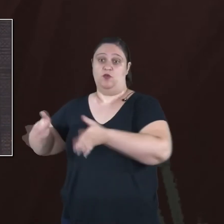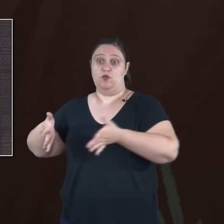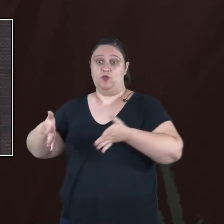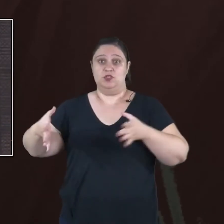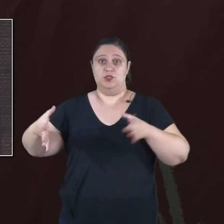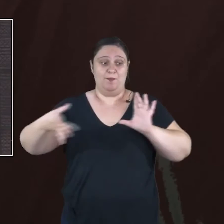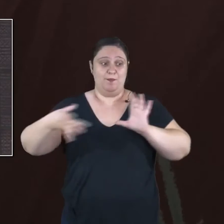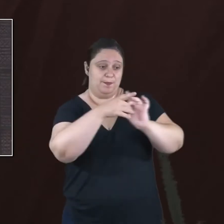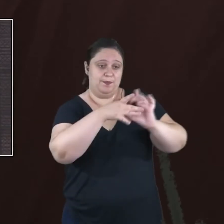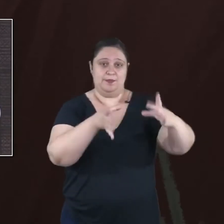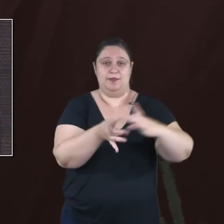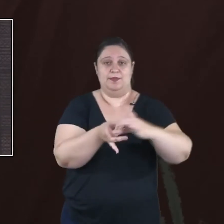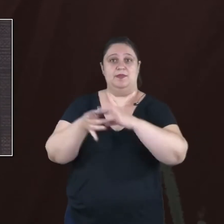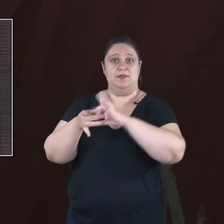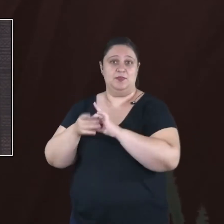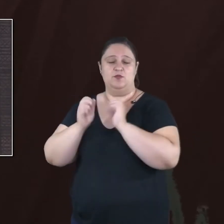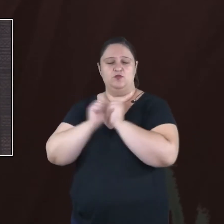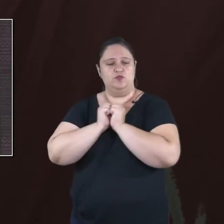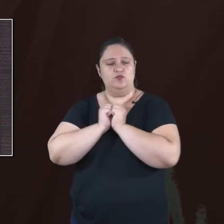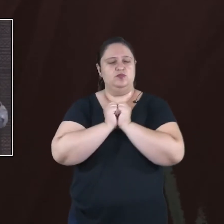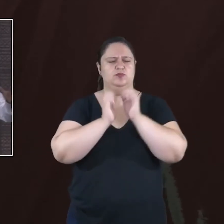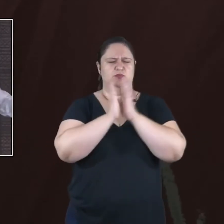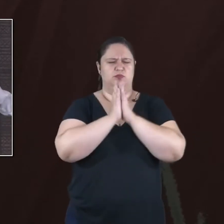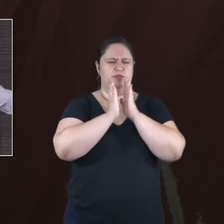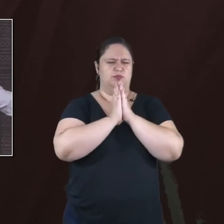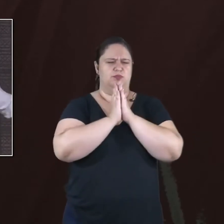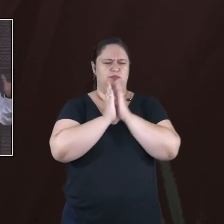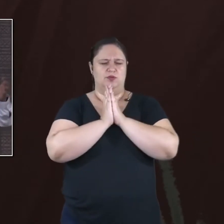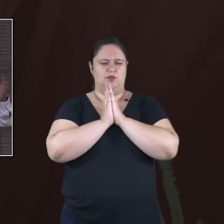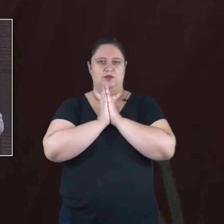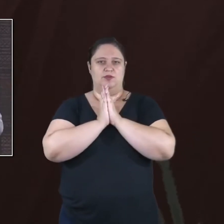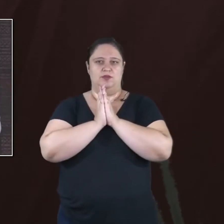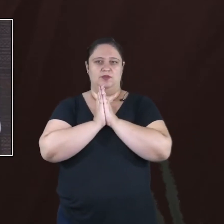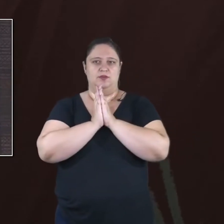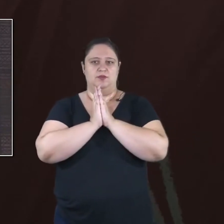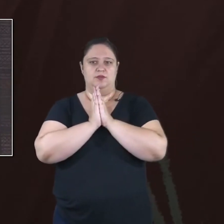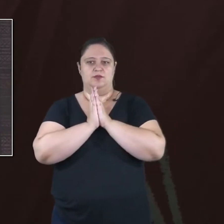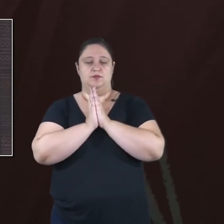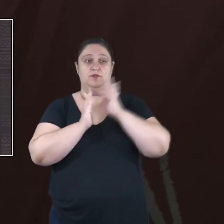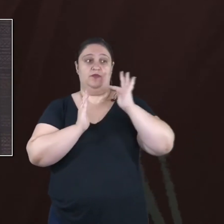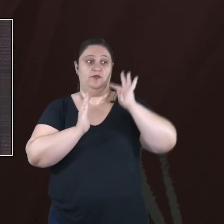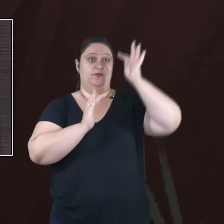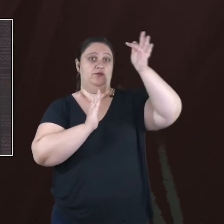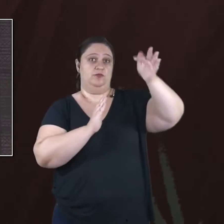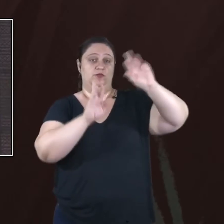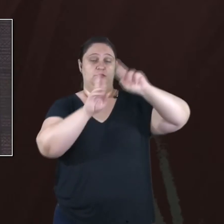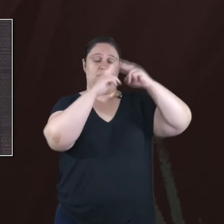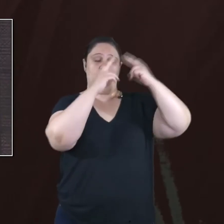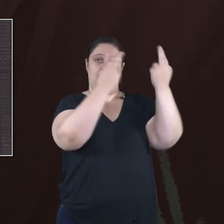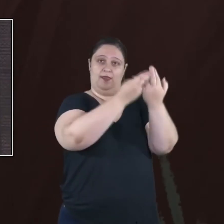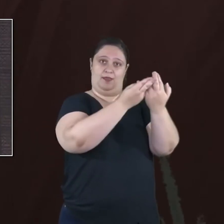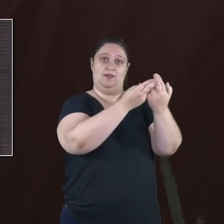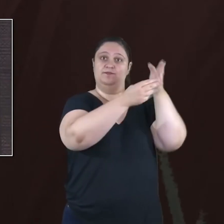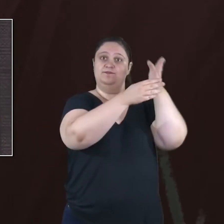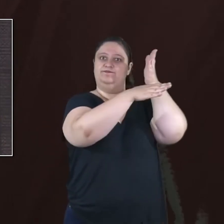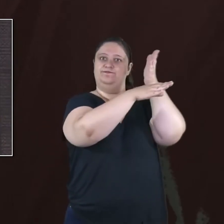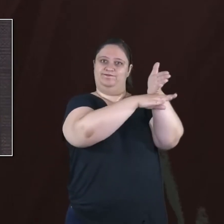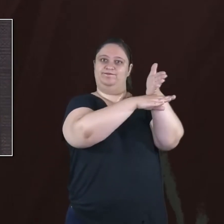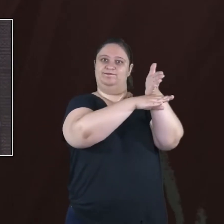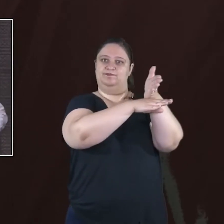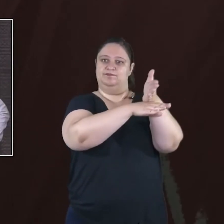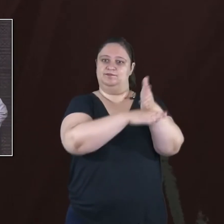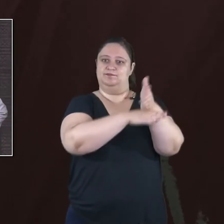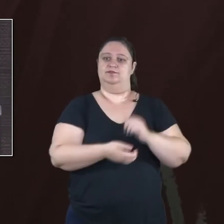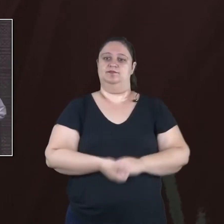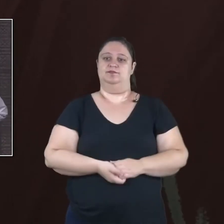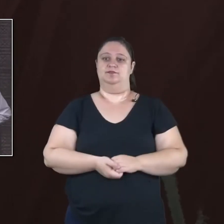lutando uns com os outros, orando uns pelos outros, para nós juntos podermos chegar lá. Esse é nós chegamos a esse